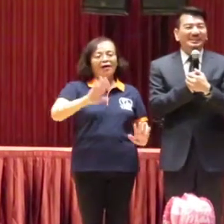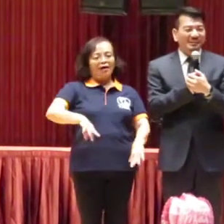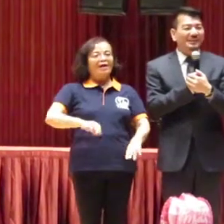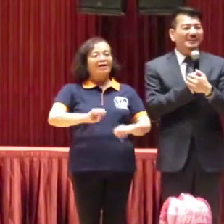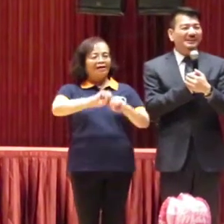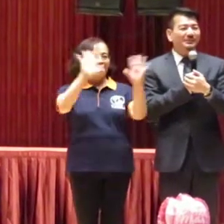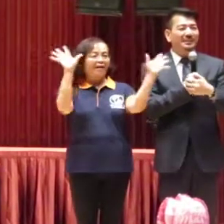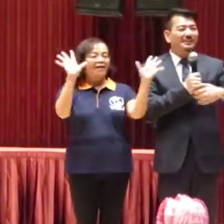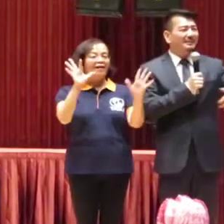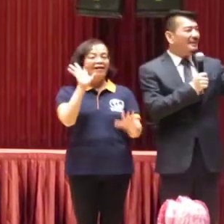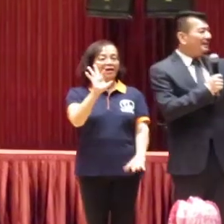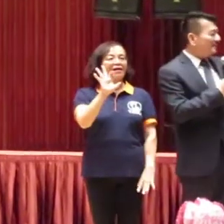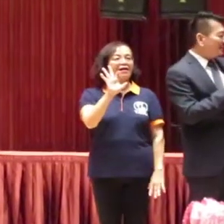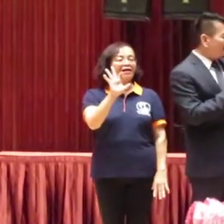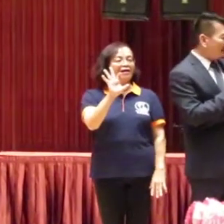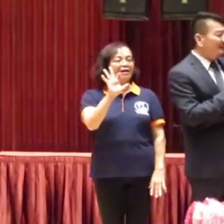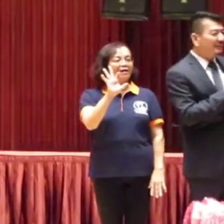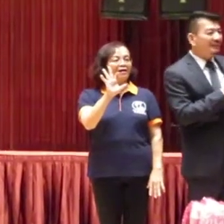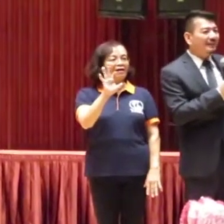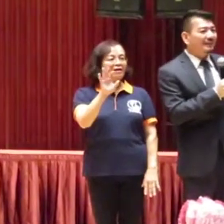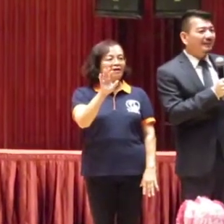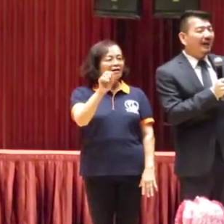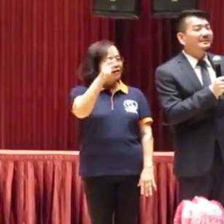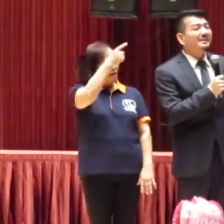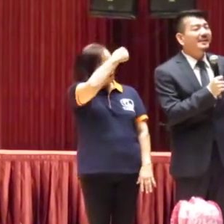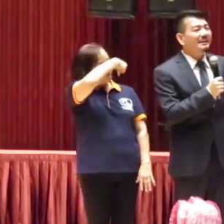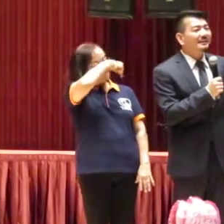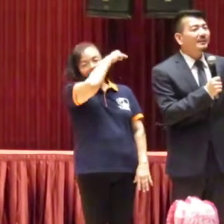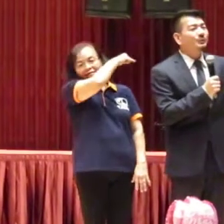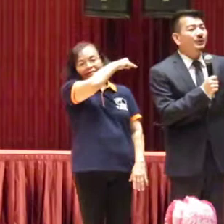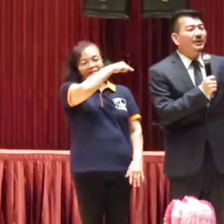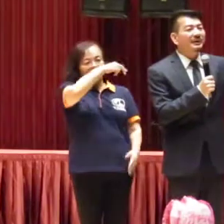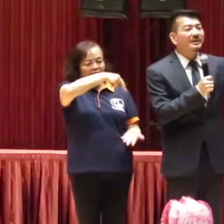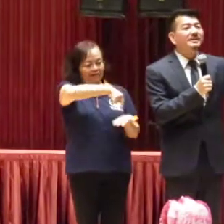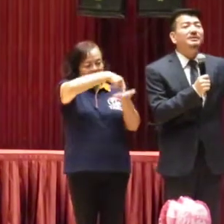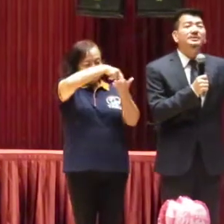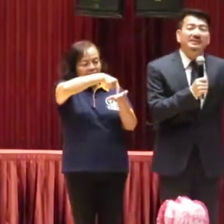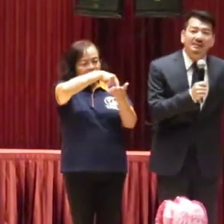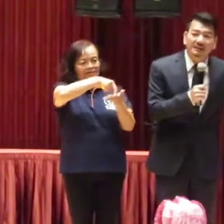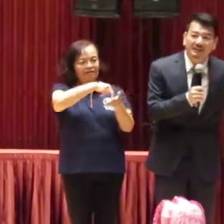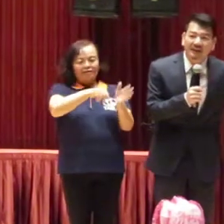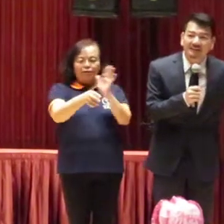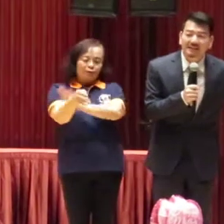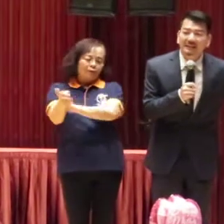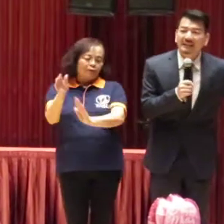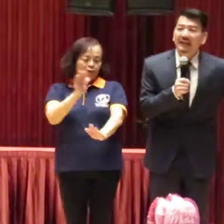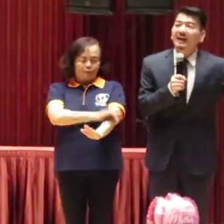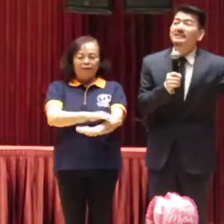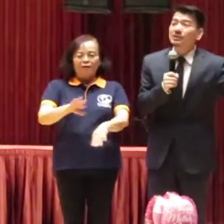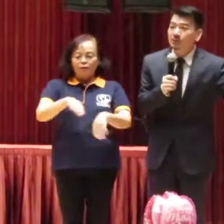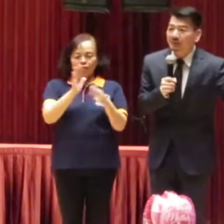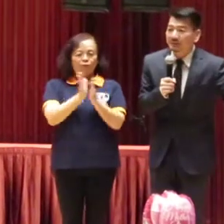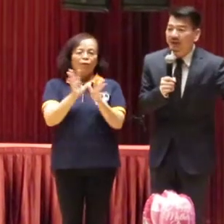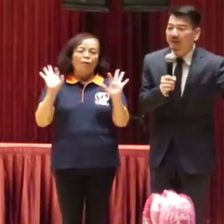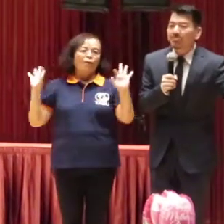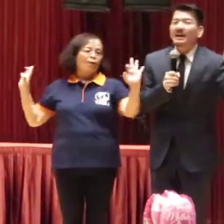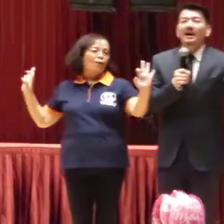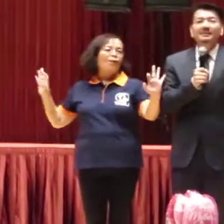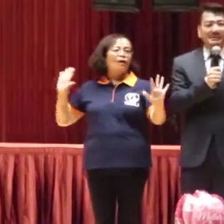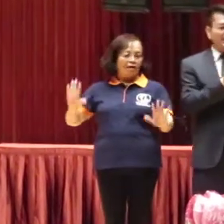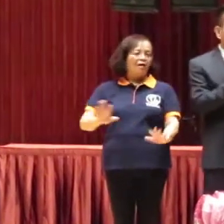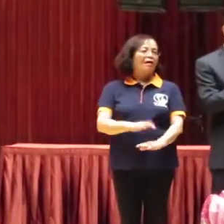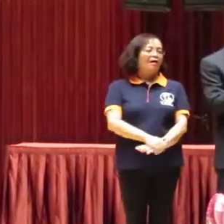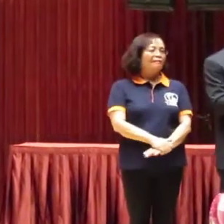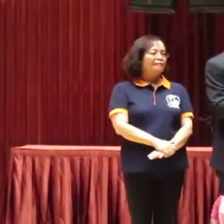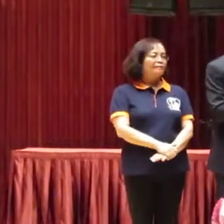下吼，洗手间的时阵，那进电梯，好，进电梯的左右两边就有洗手间。大家很清楚，对不对？